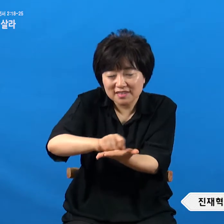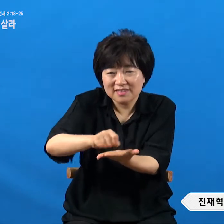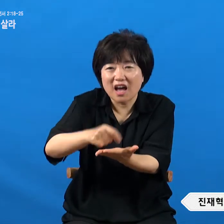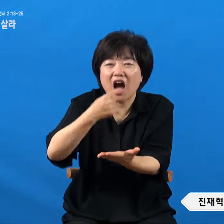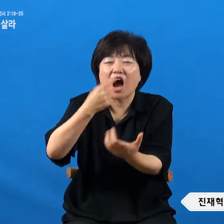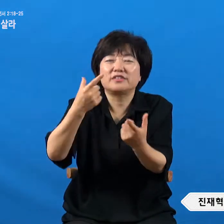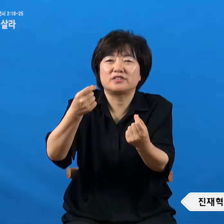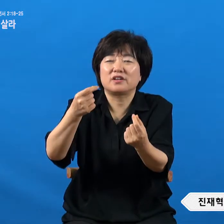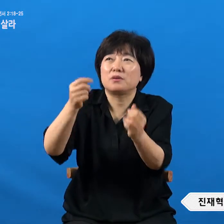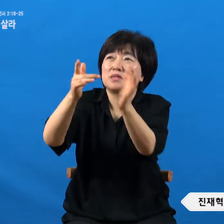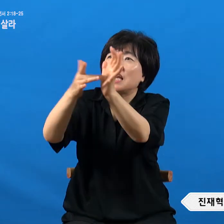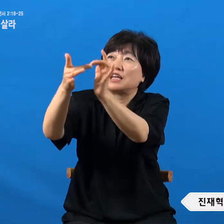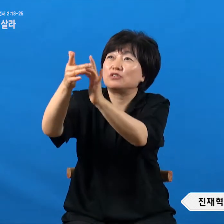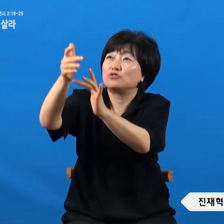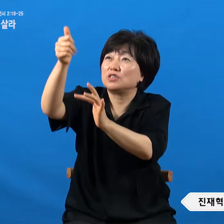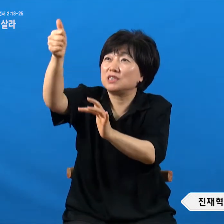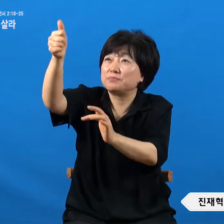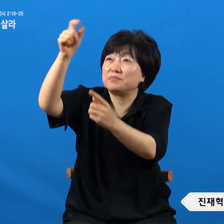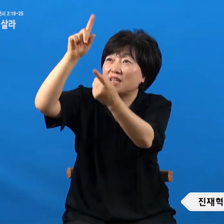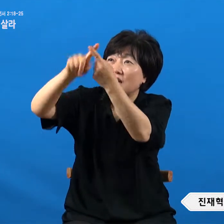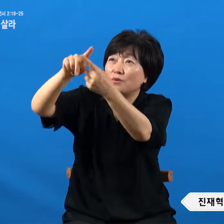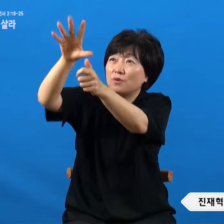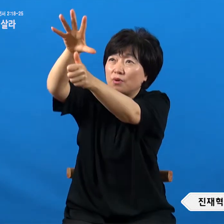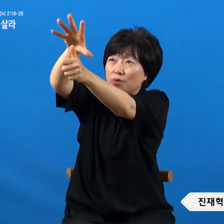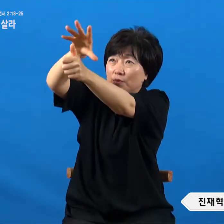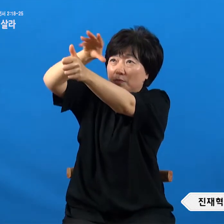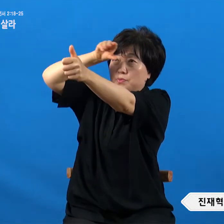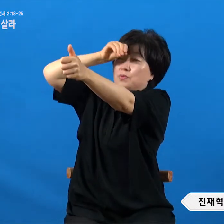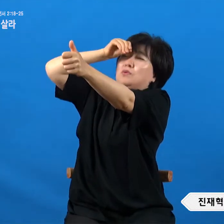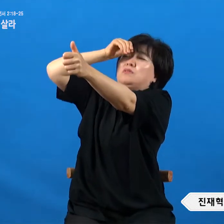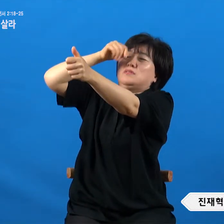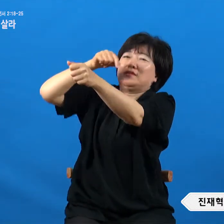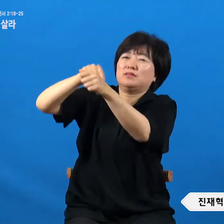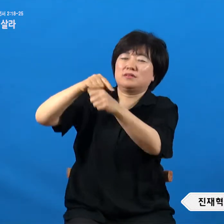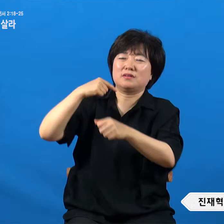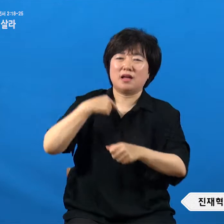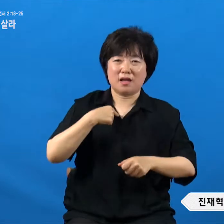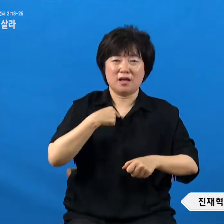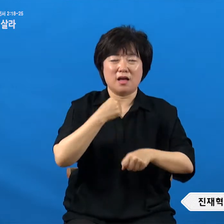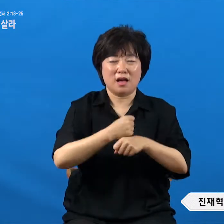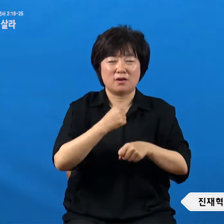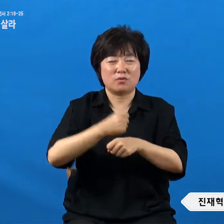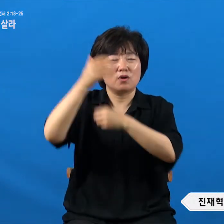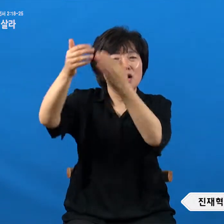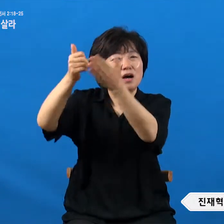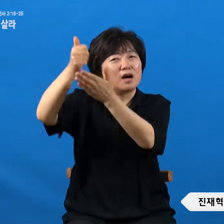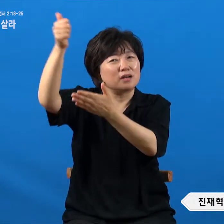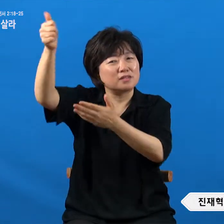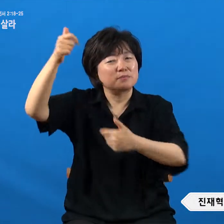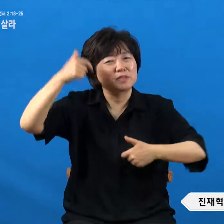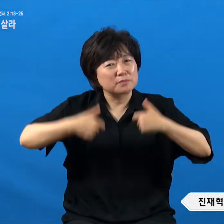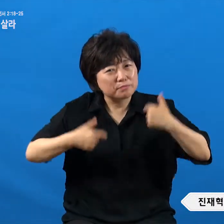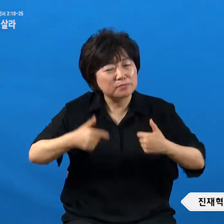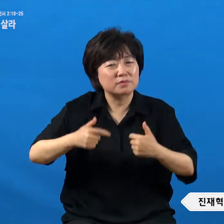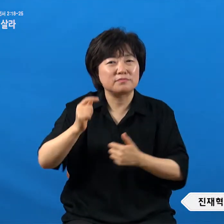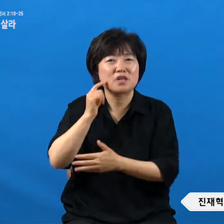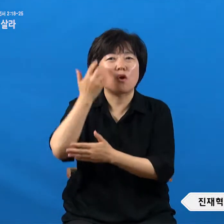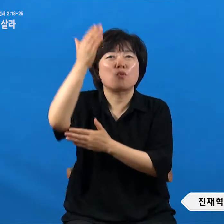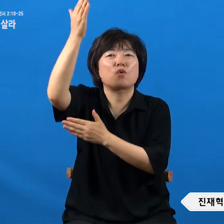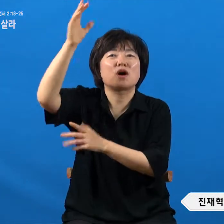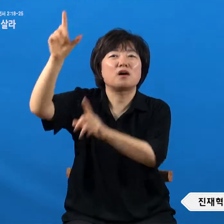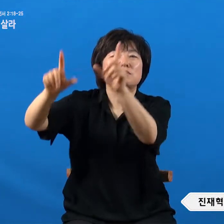부당한 고난 가운데 그 길을 인내로 겪으셨어. 하나님의 기쁨, 그 아름다운 영광이